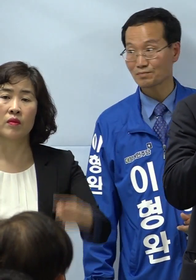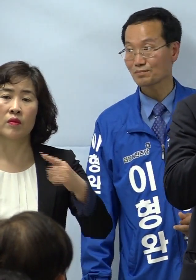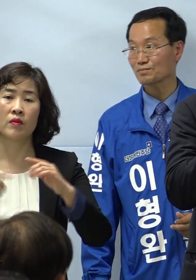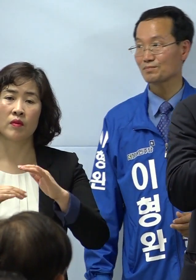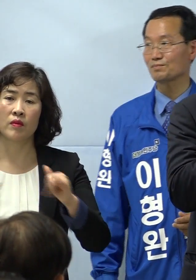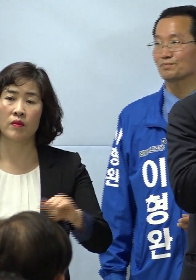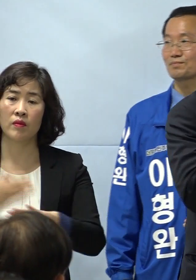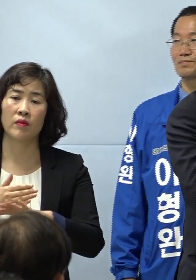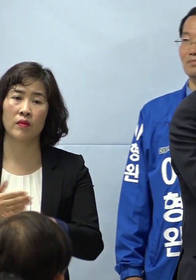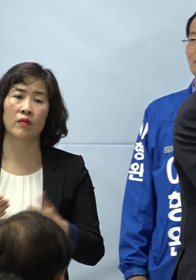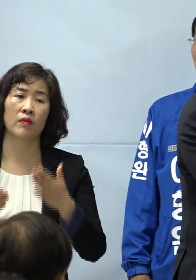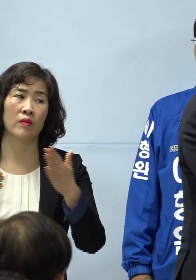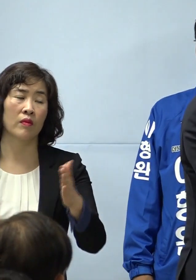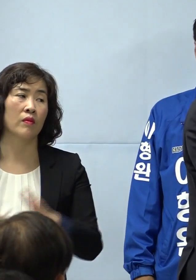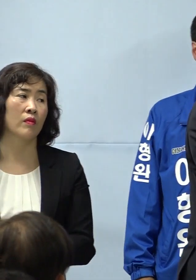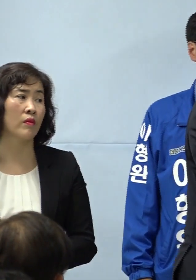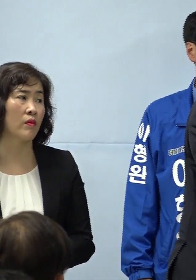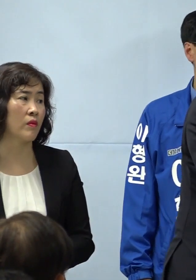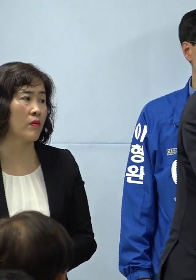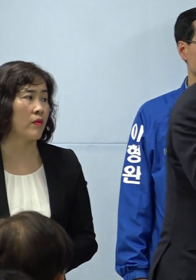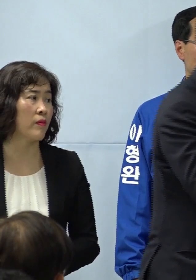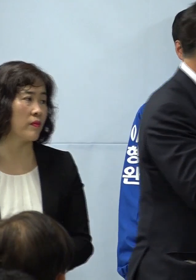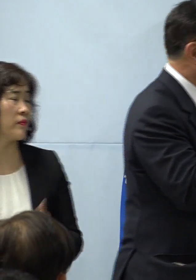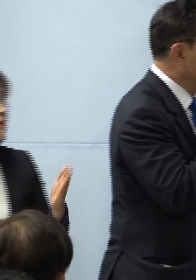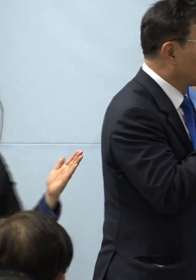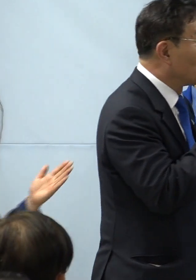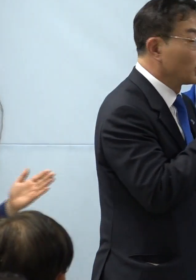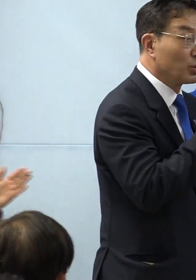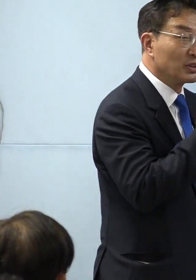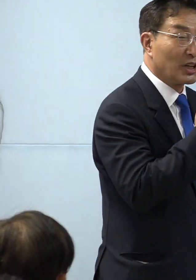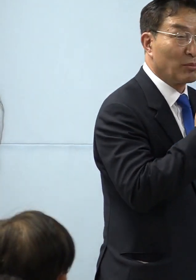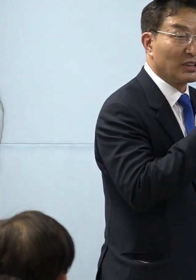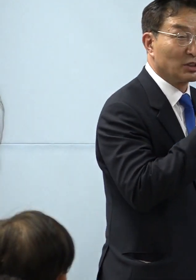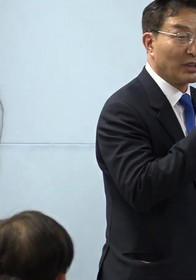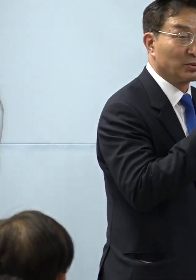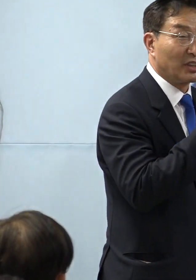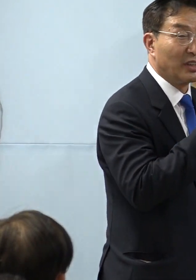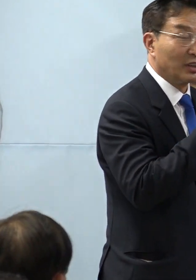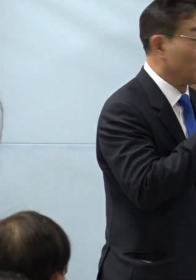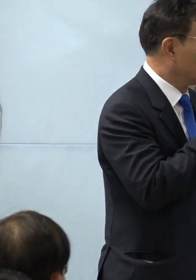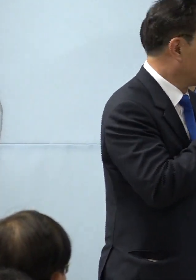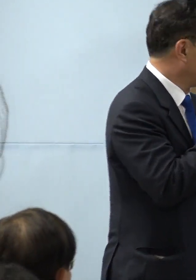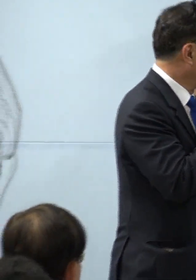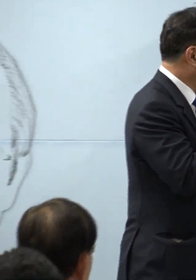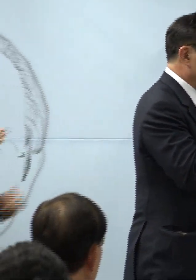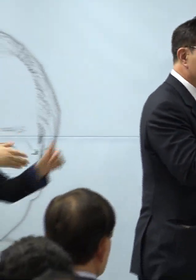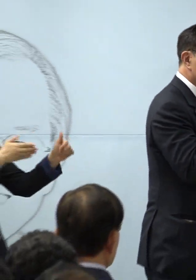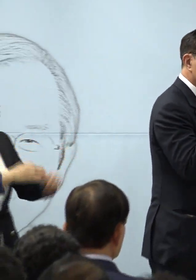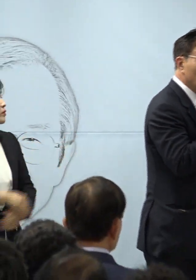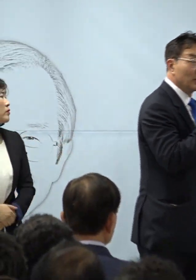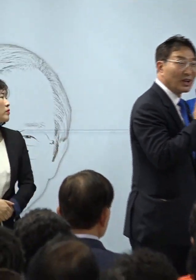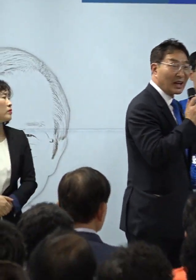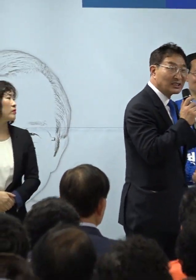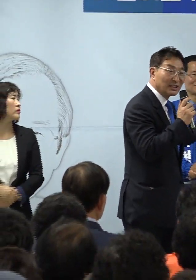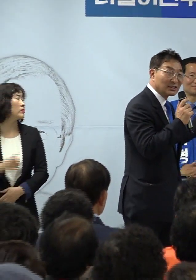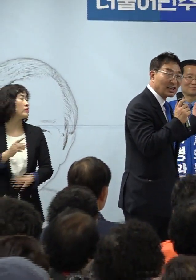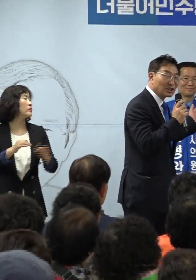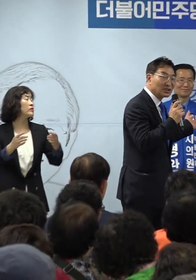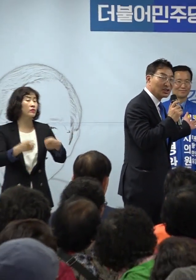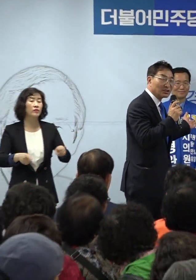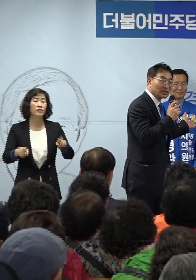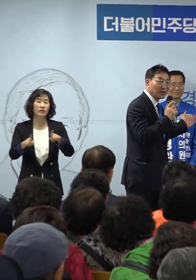점 다시 한번 감사드리고요. 우리 여기 계신 우리 시의원 도의원 후보들 한번 다시 봐주시죠. 여러분 우리 이분들은